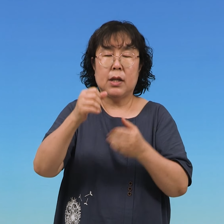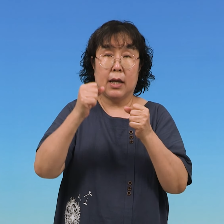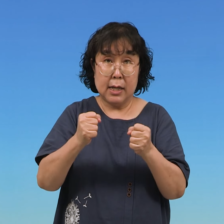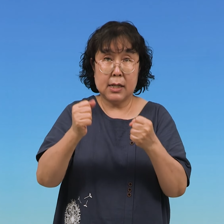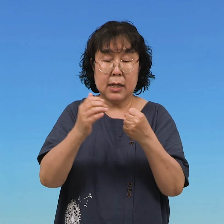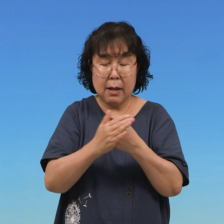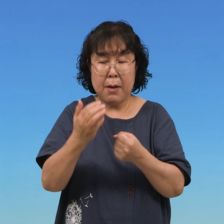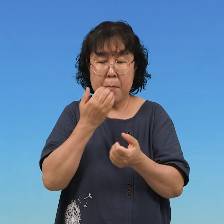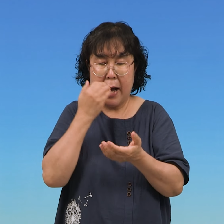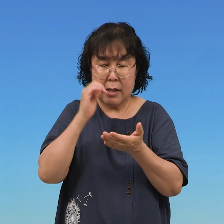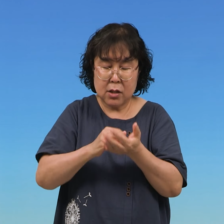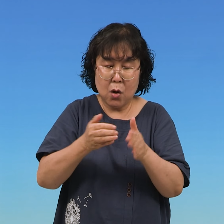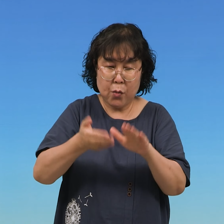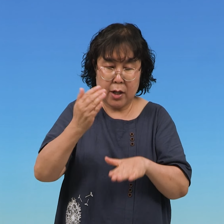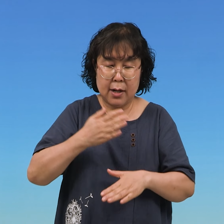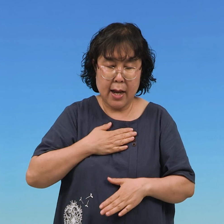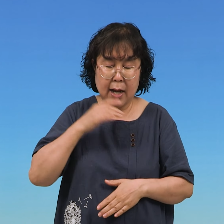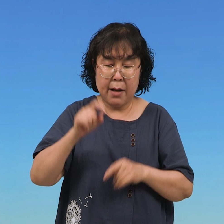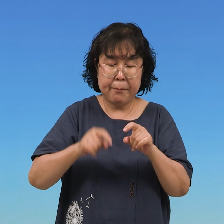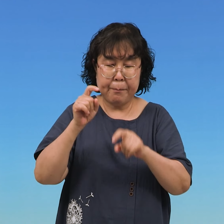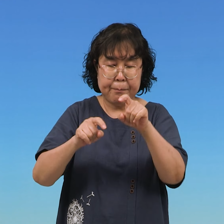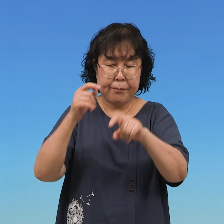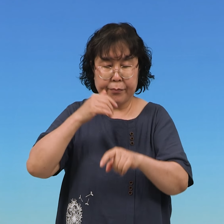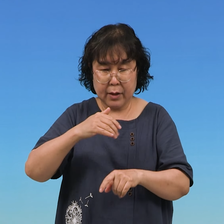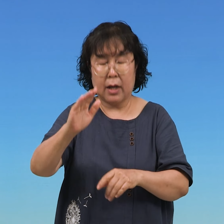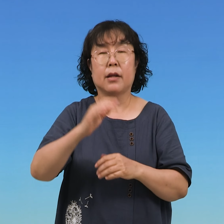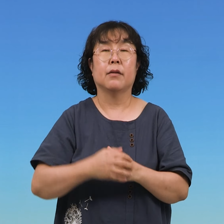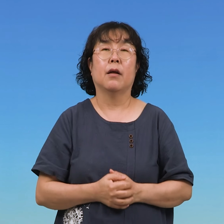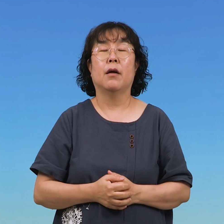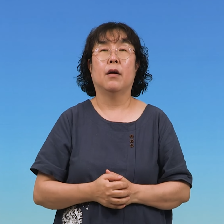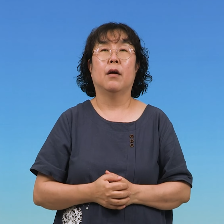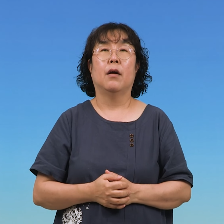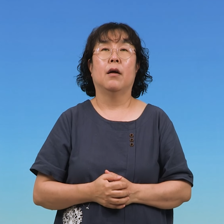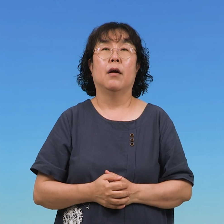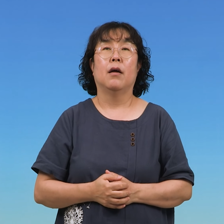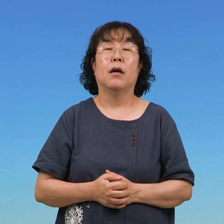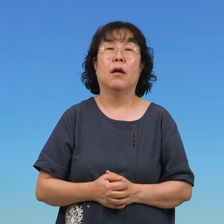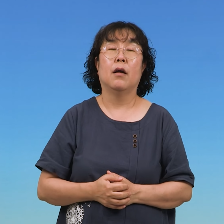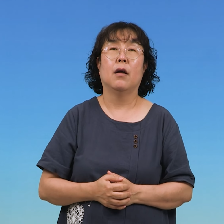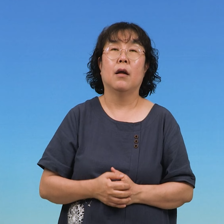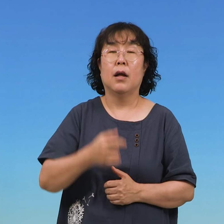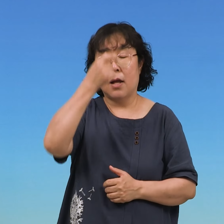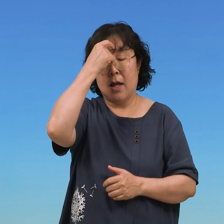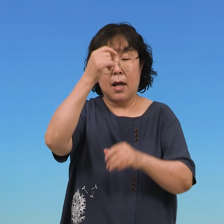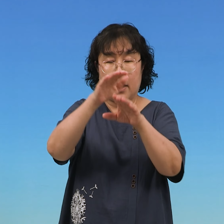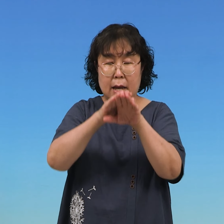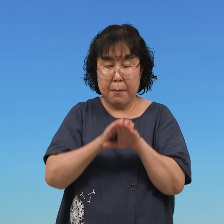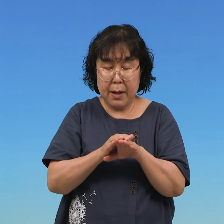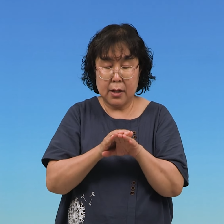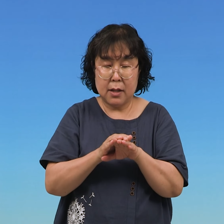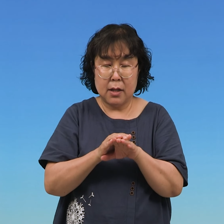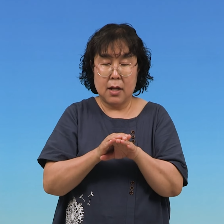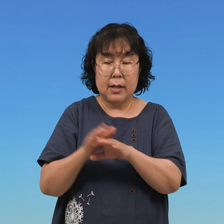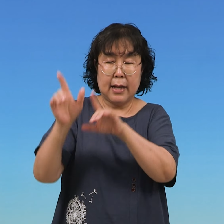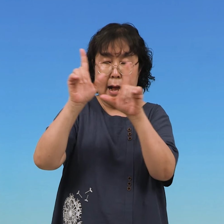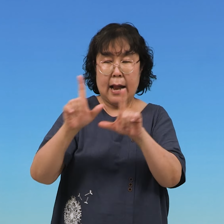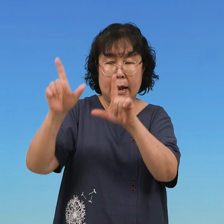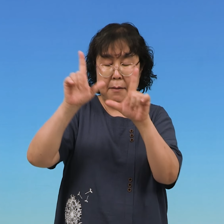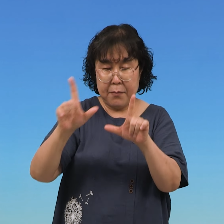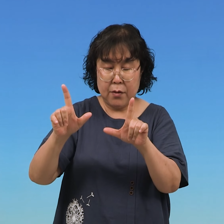계시기에 반석 위를 내가 걸어가리라. 예배가 뭔지 아세요? 인생길 나 혼자 걷는 거 아니라는 거 확인하는